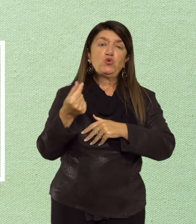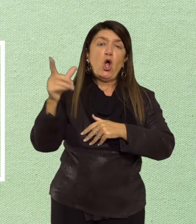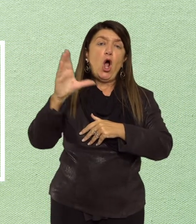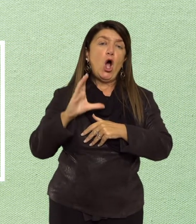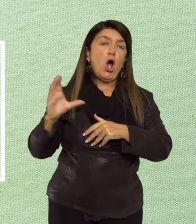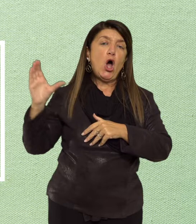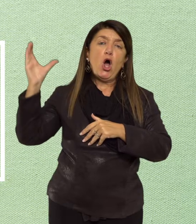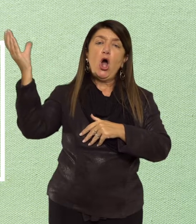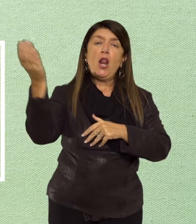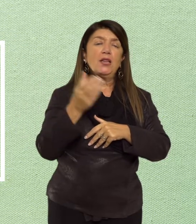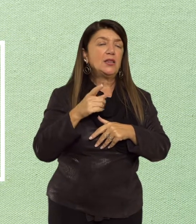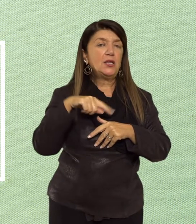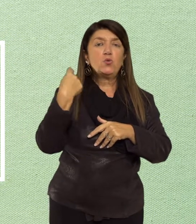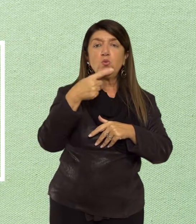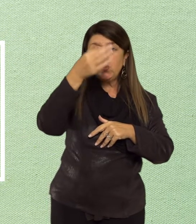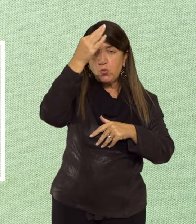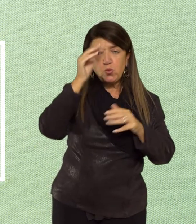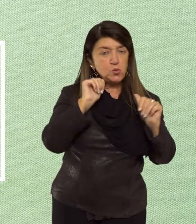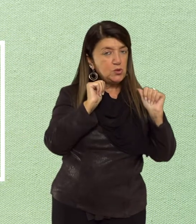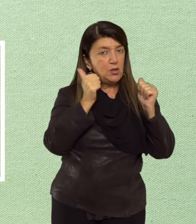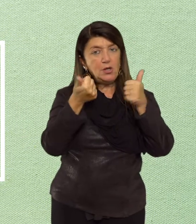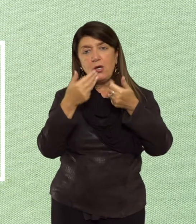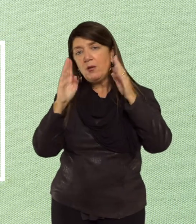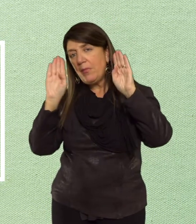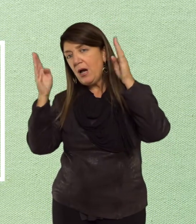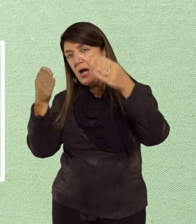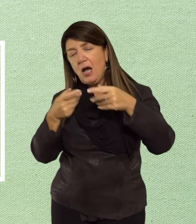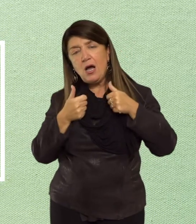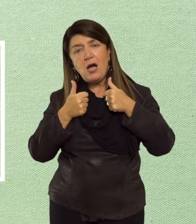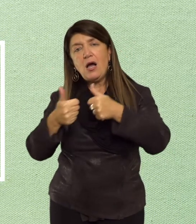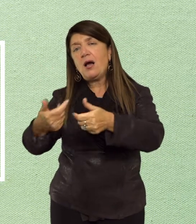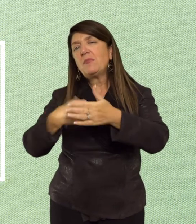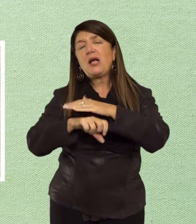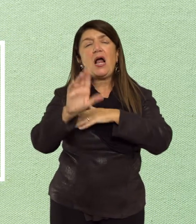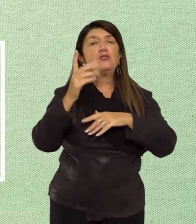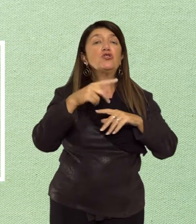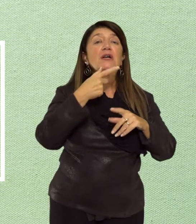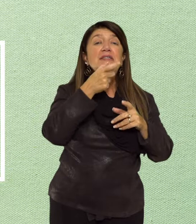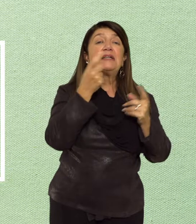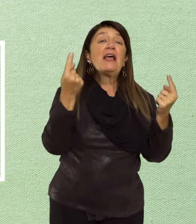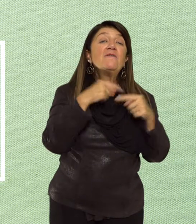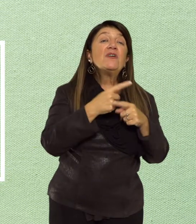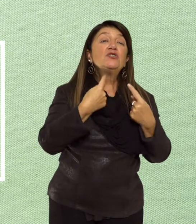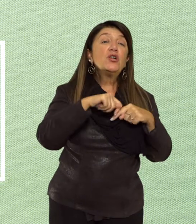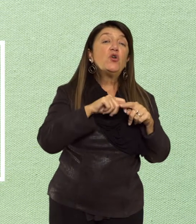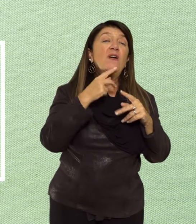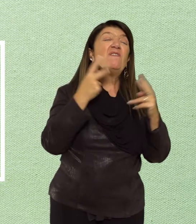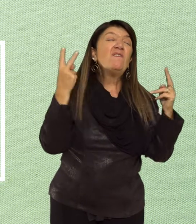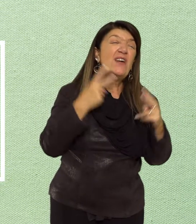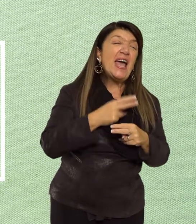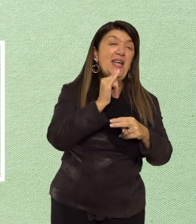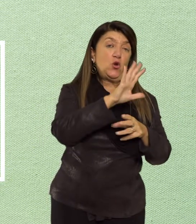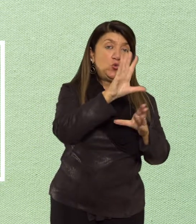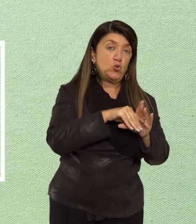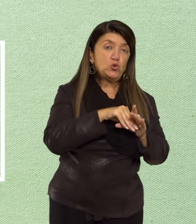questo, insomma, favorisce un po' il tutto. Però riuscissimo a incominciare a incanalarci in un mondo un po' più verso l'inclusione concreta, un mondo